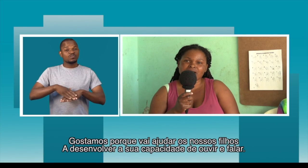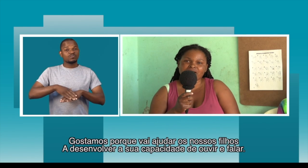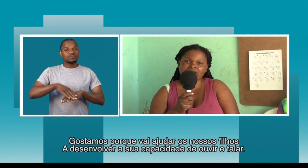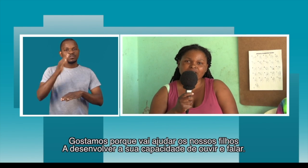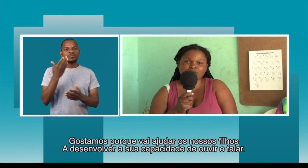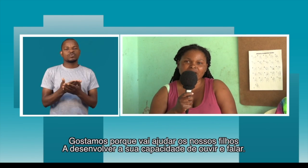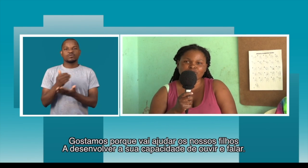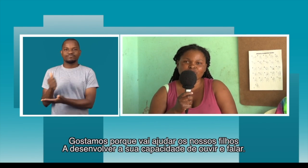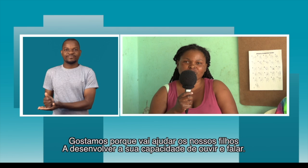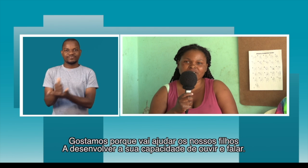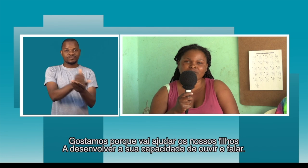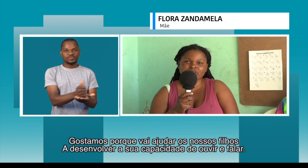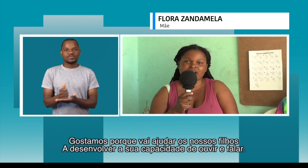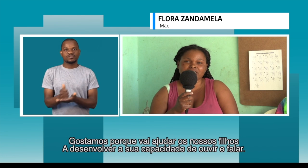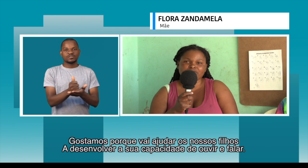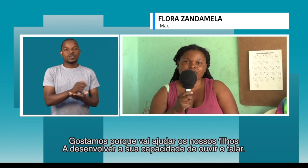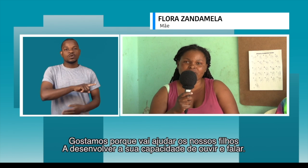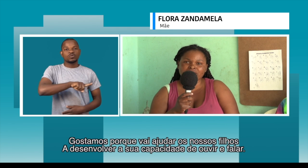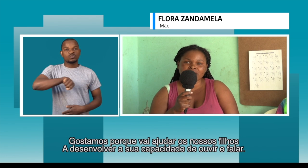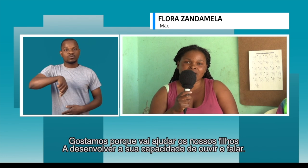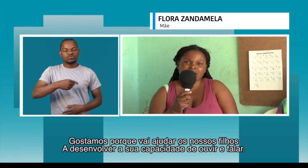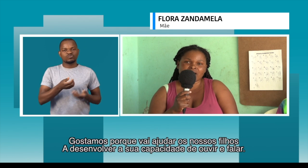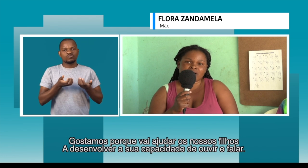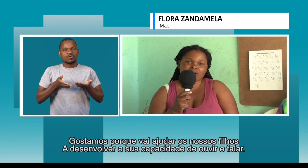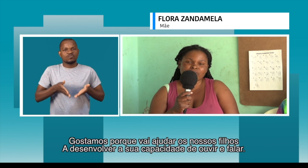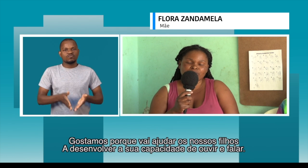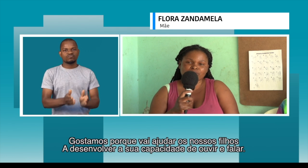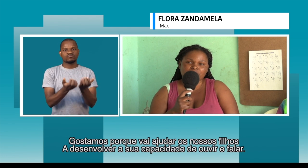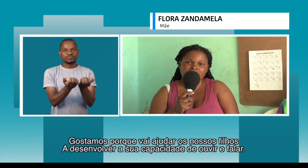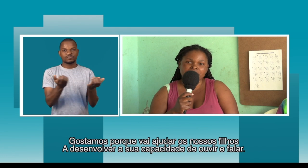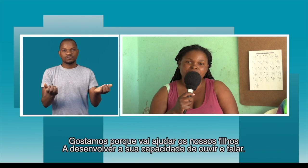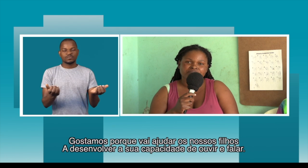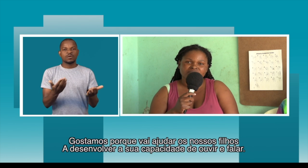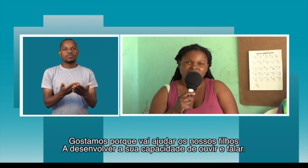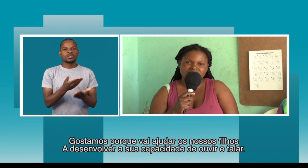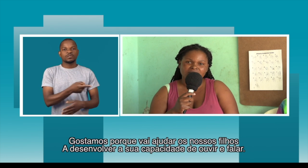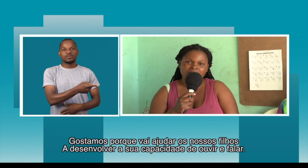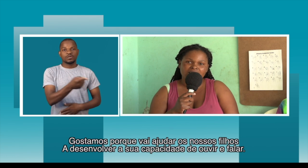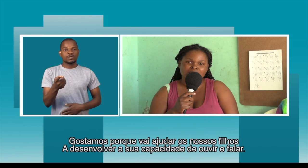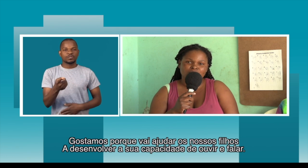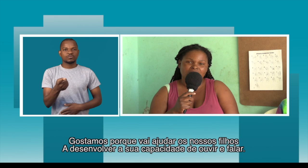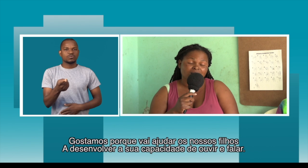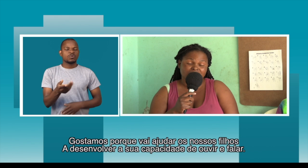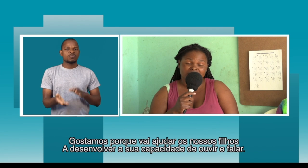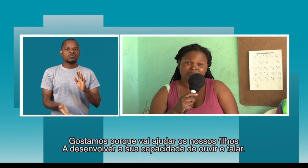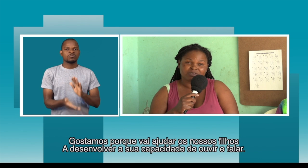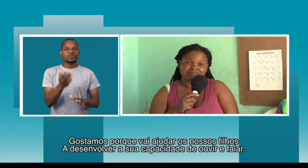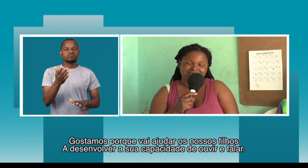vai ajudar os nossos filhos a desenvolver sobre a